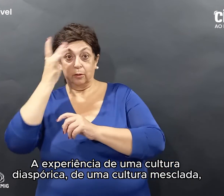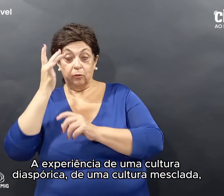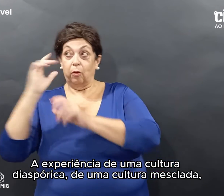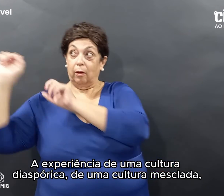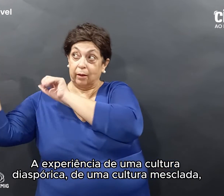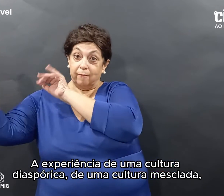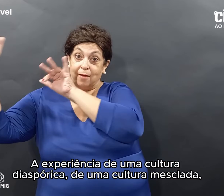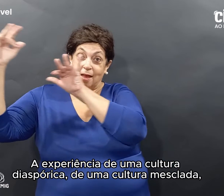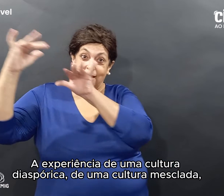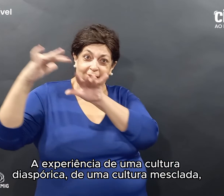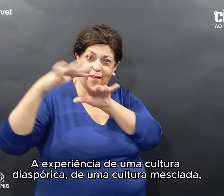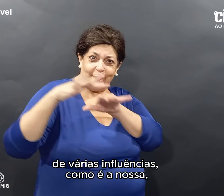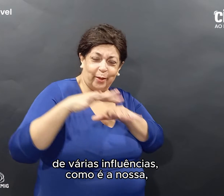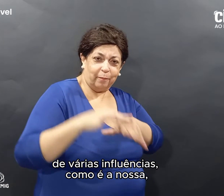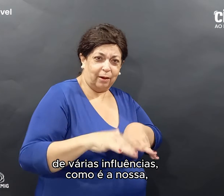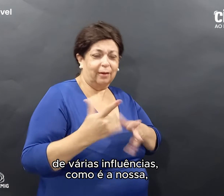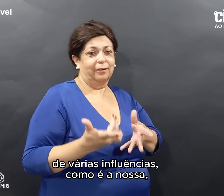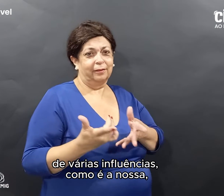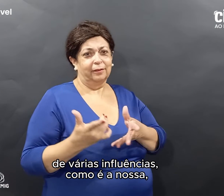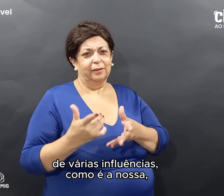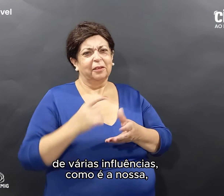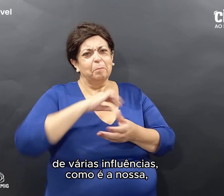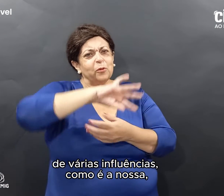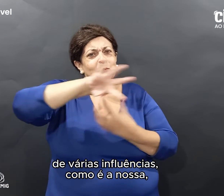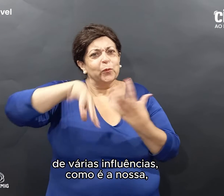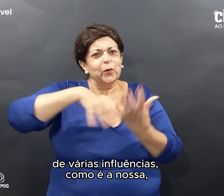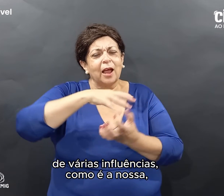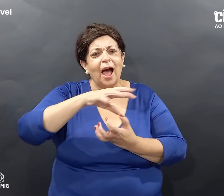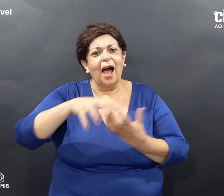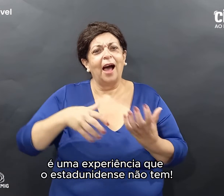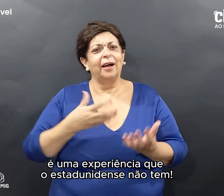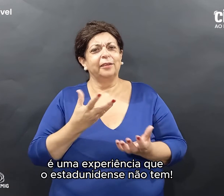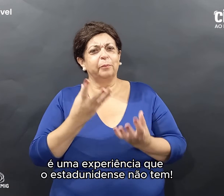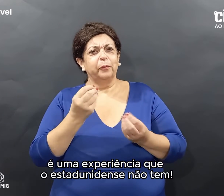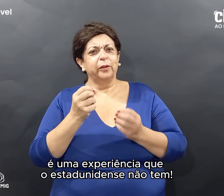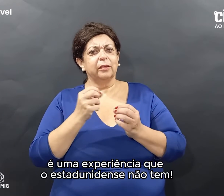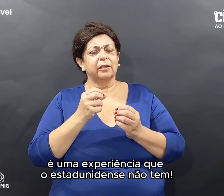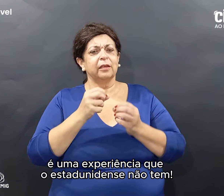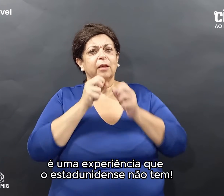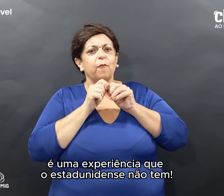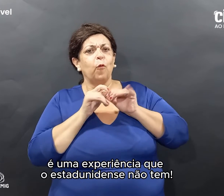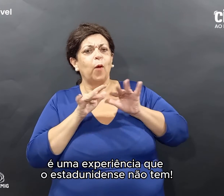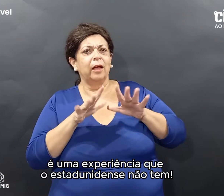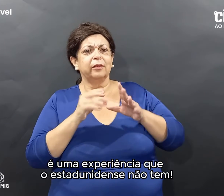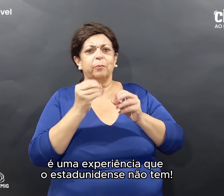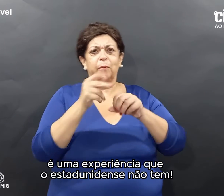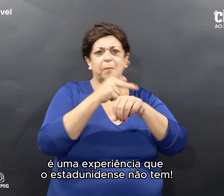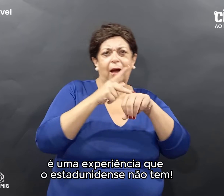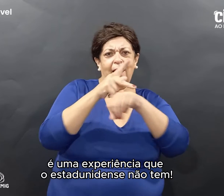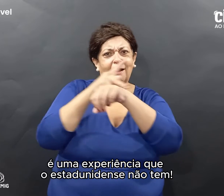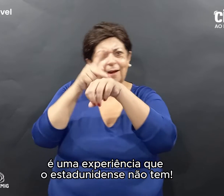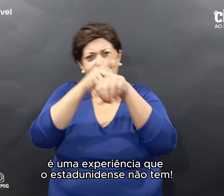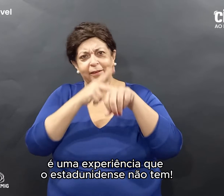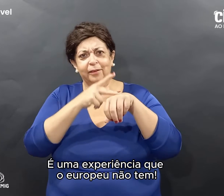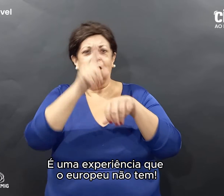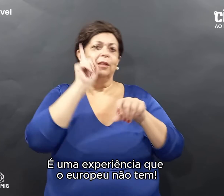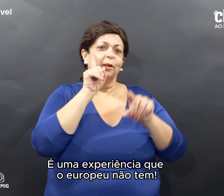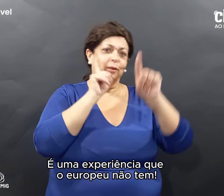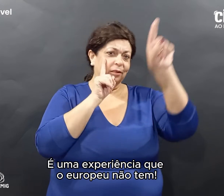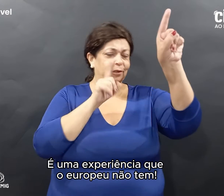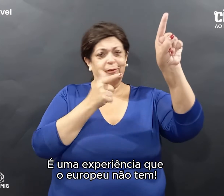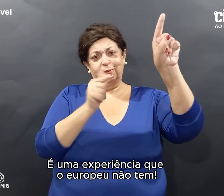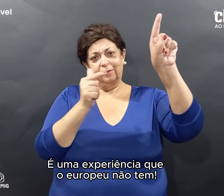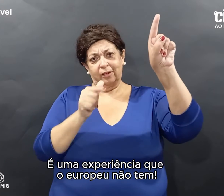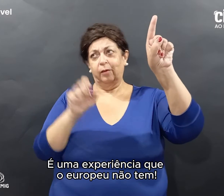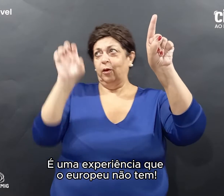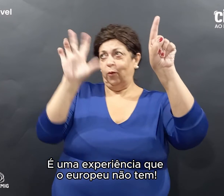uma cultura mesclada, né, de várias influências como é a nossa, é uma experiência que o estadunidense não tem, é uma